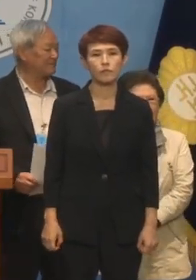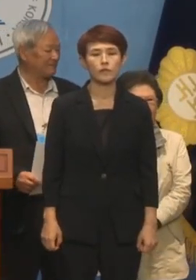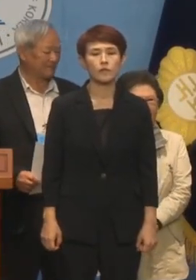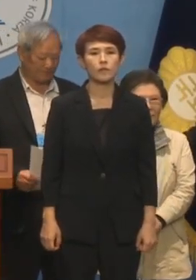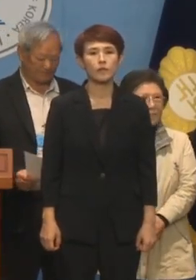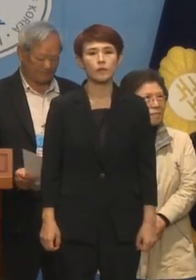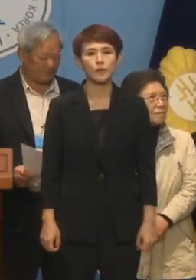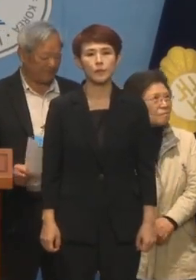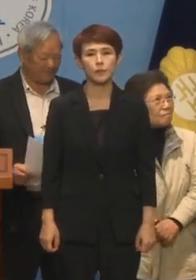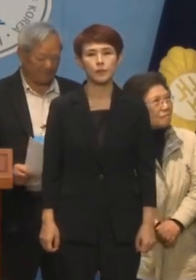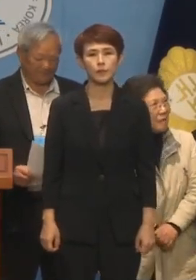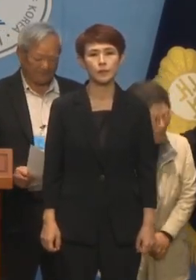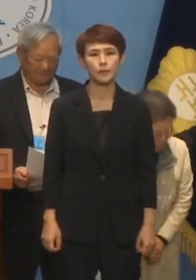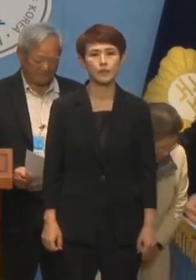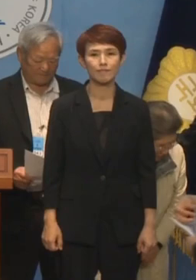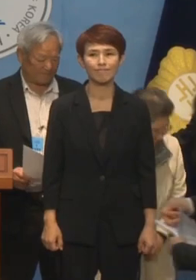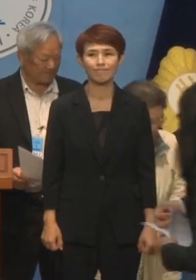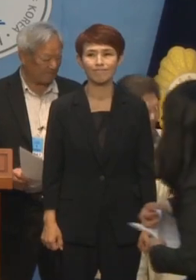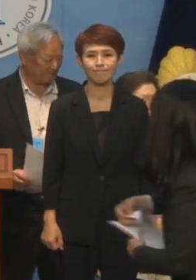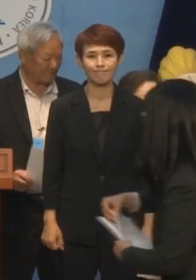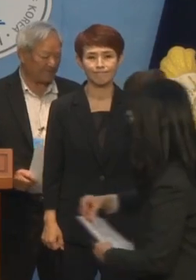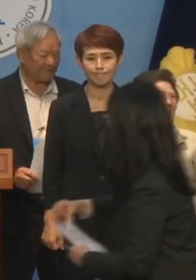오셨나요?